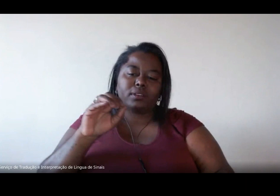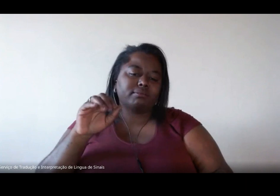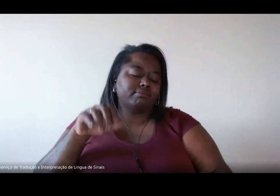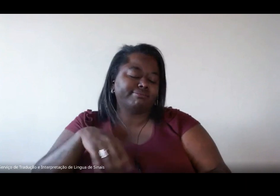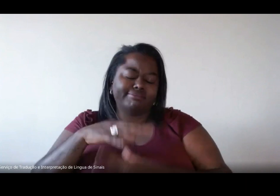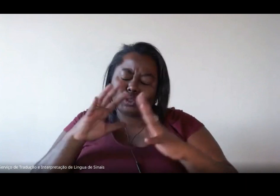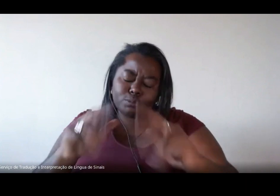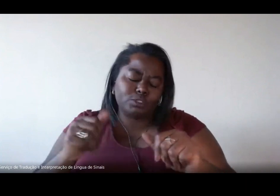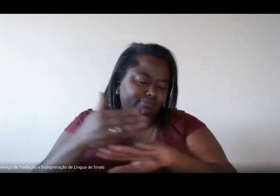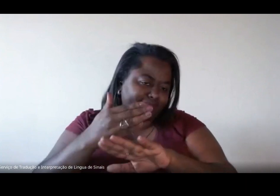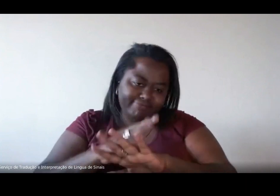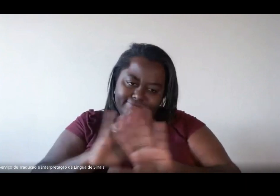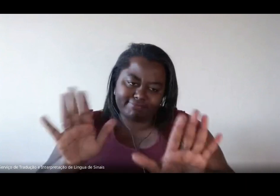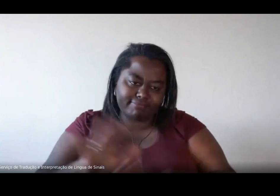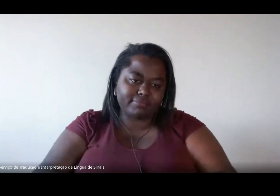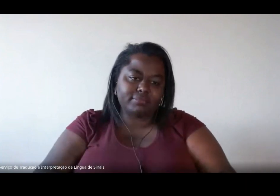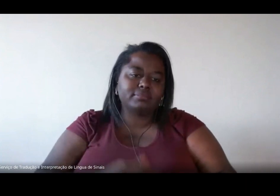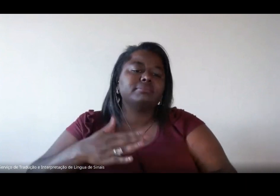todo mundo que está aí participando, né?